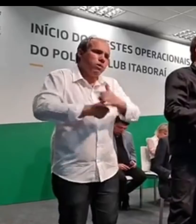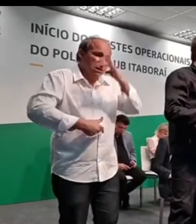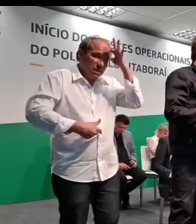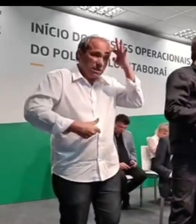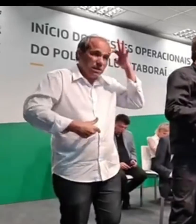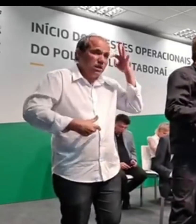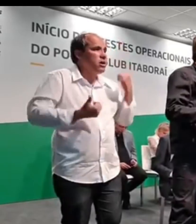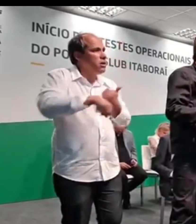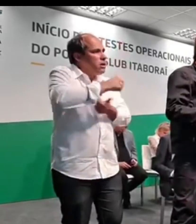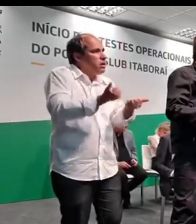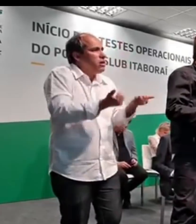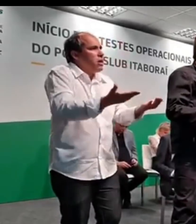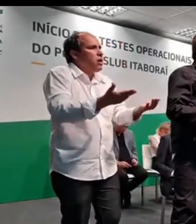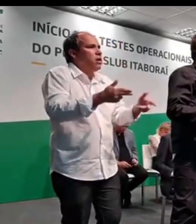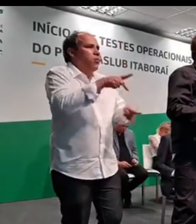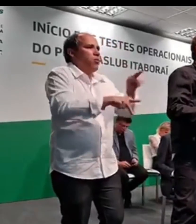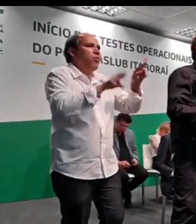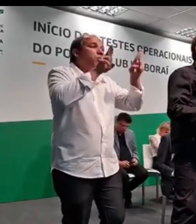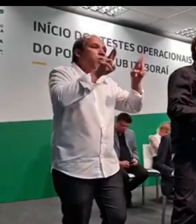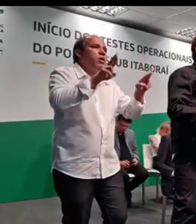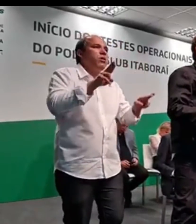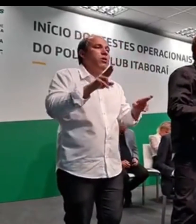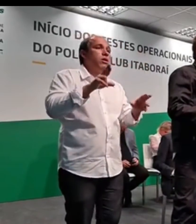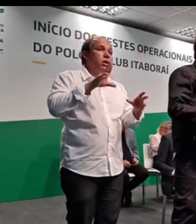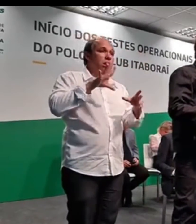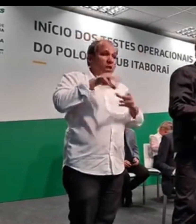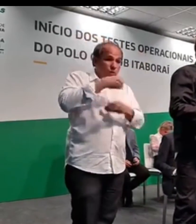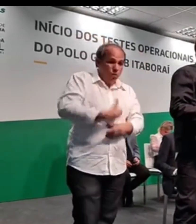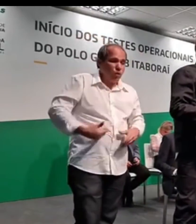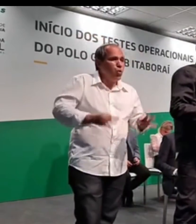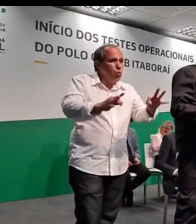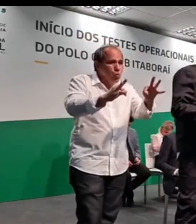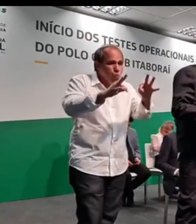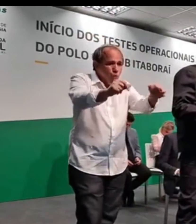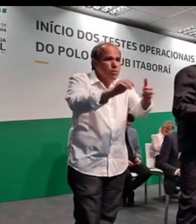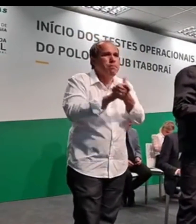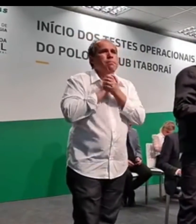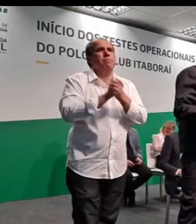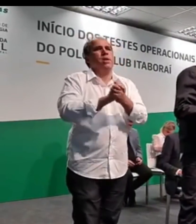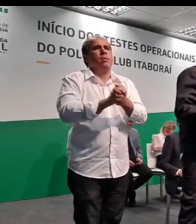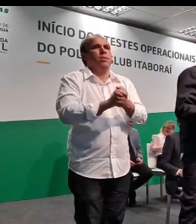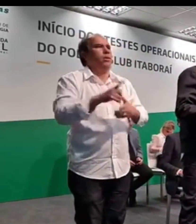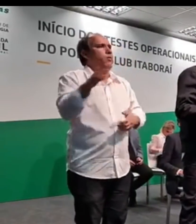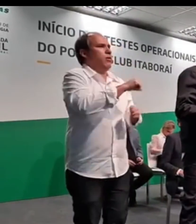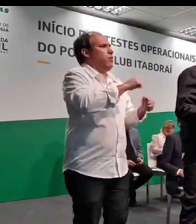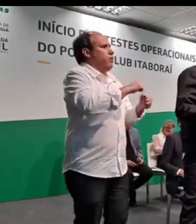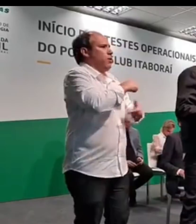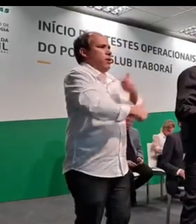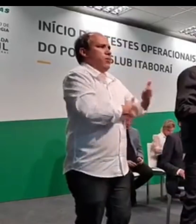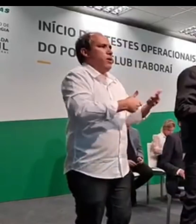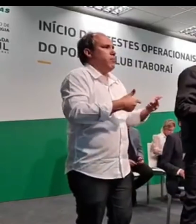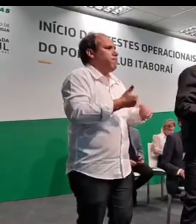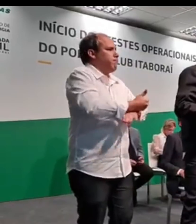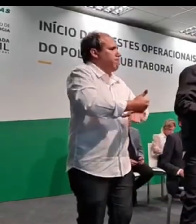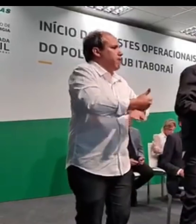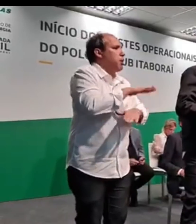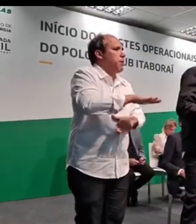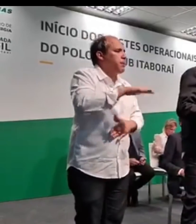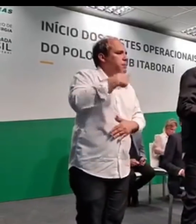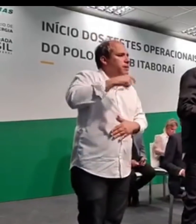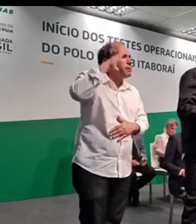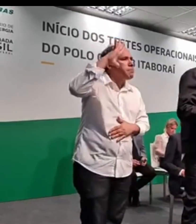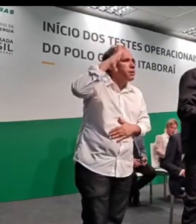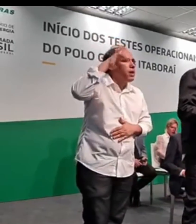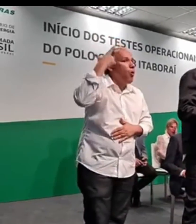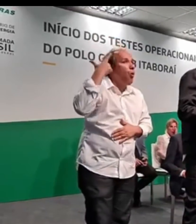Todos que estão no governo, todos, sem exceção. Parabéns pelo trabalho que vocês fazem, mas tem que pensar em algo